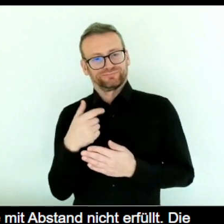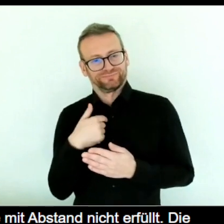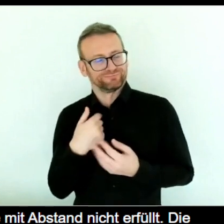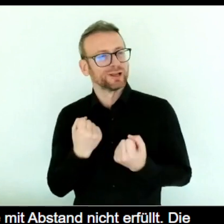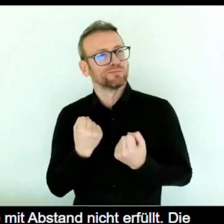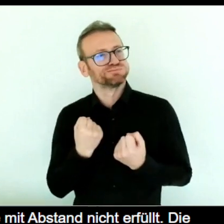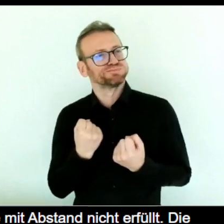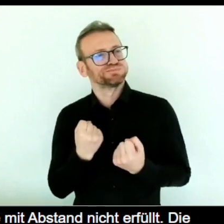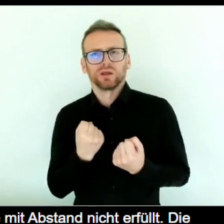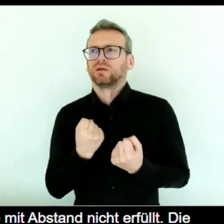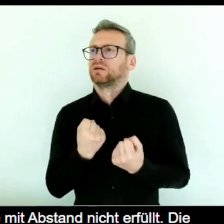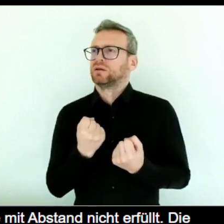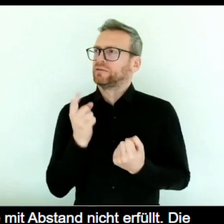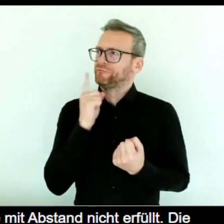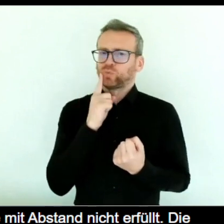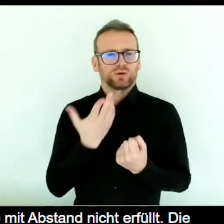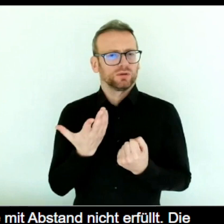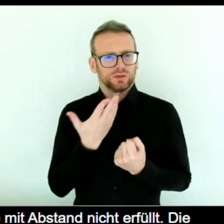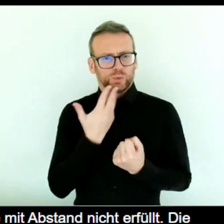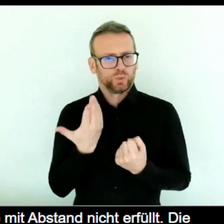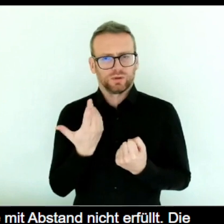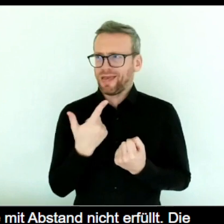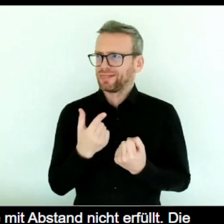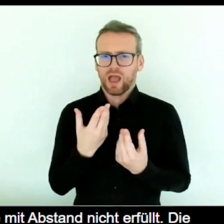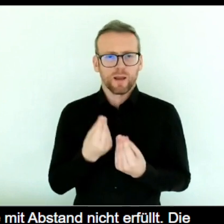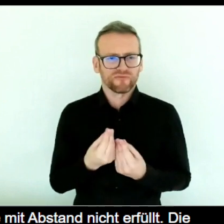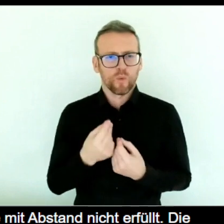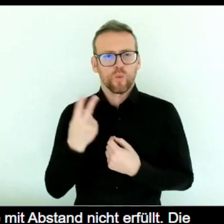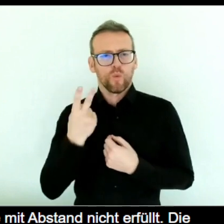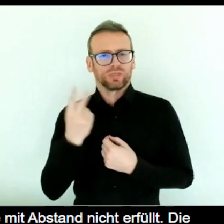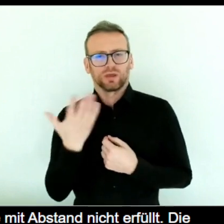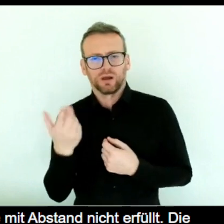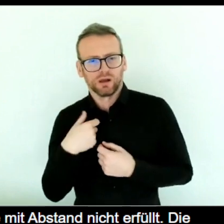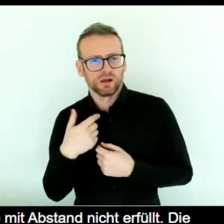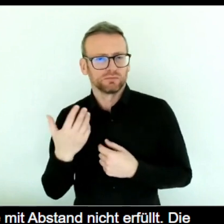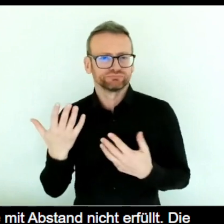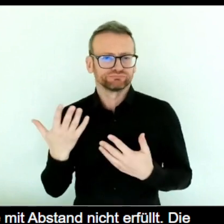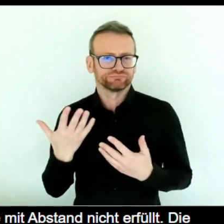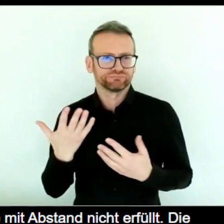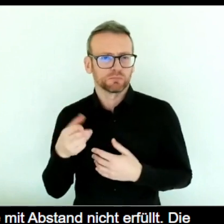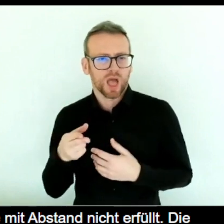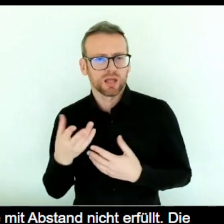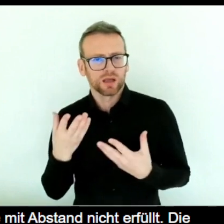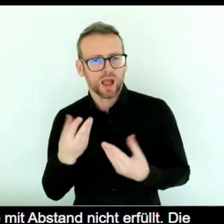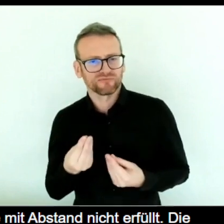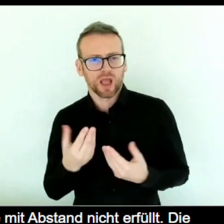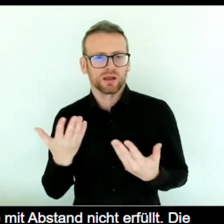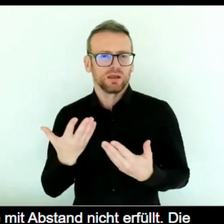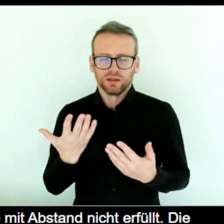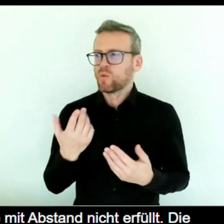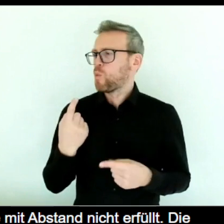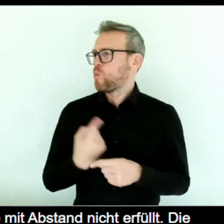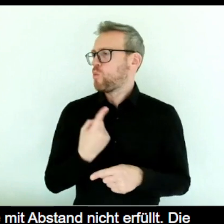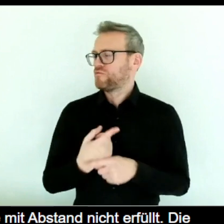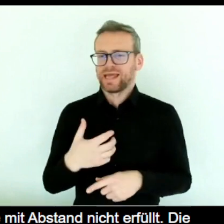setzen wir uns entgegen der Meinung der Bundesnetzagentur sogar dafür ein, dass bei künftigen Vergaben diese 800